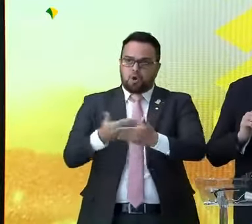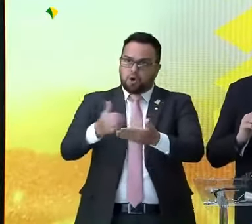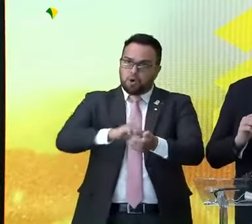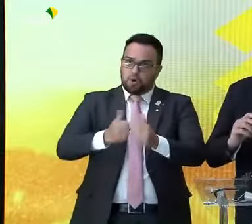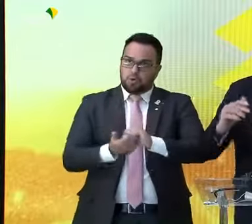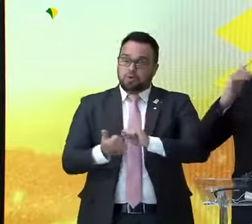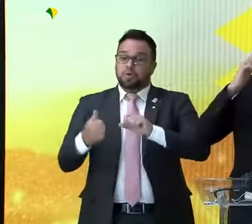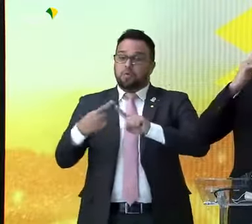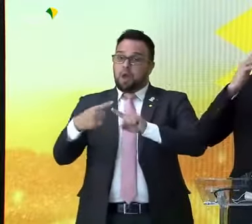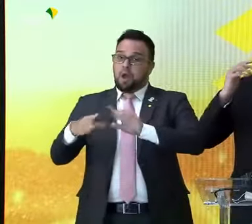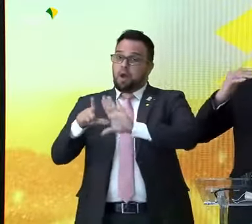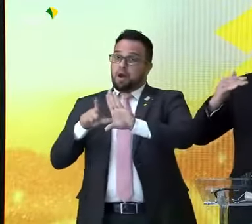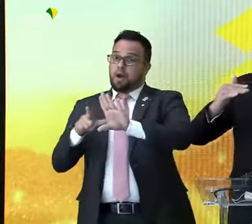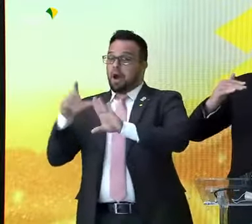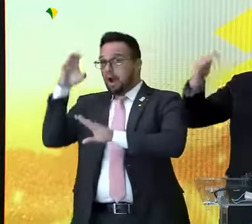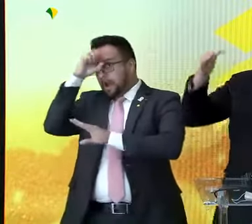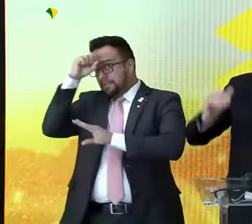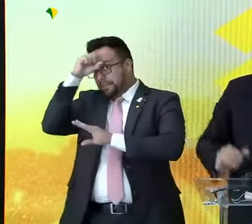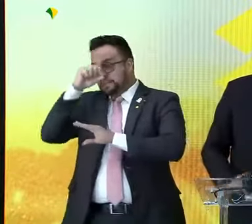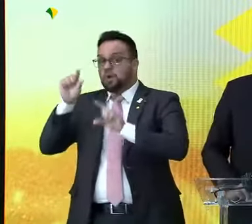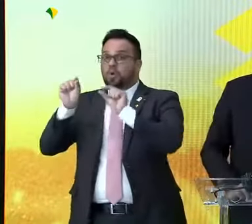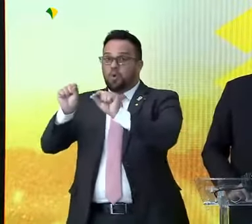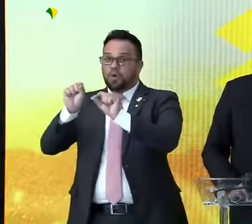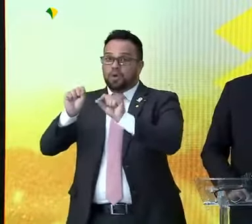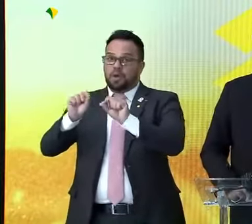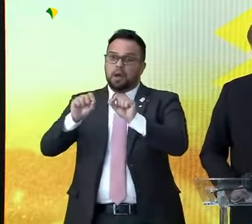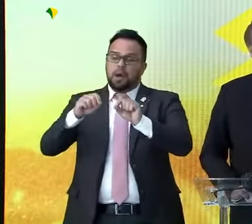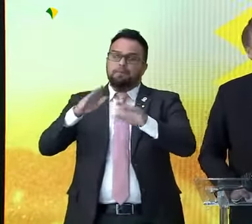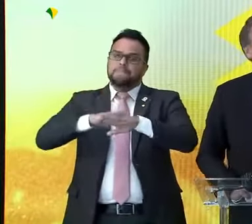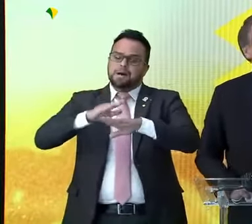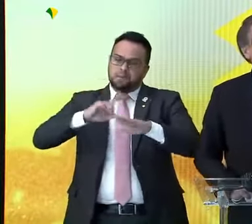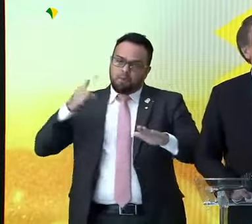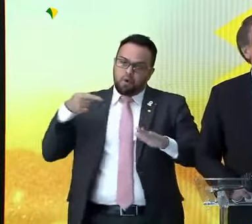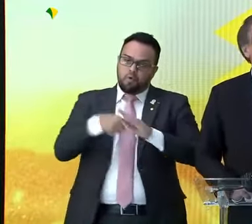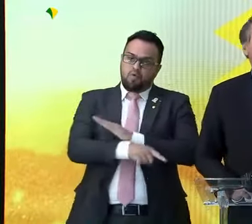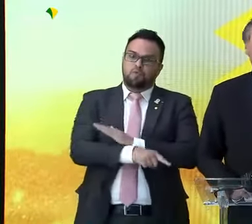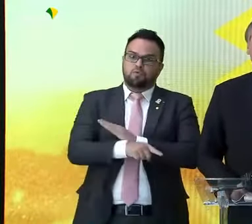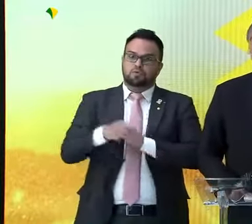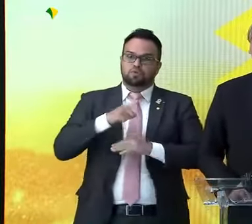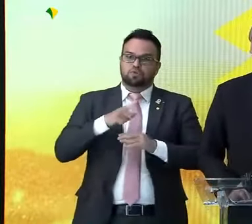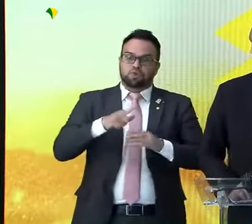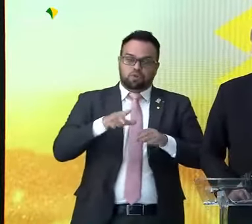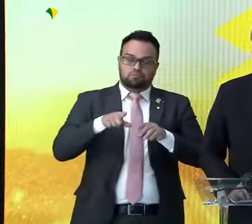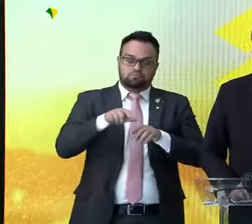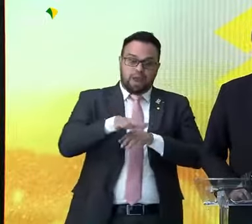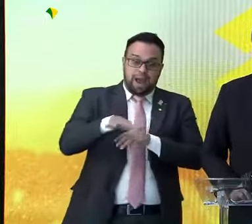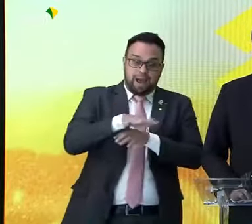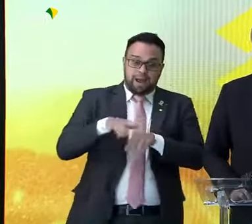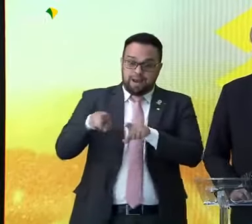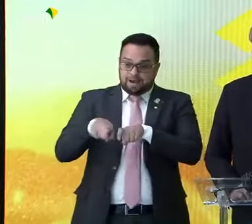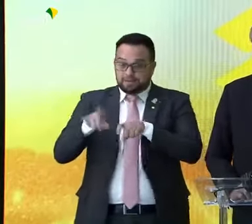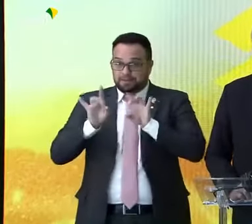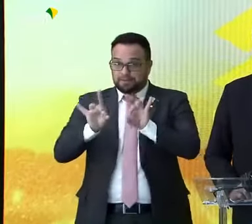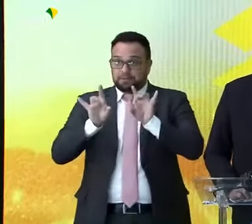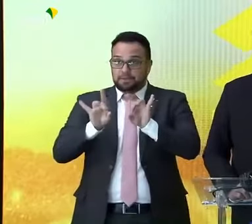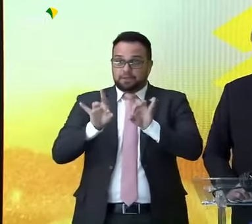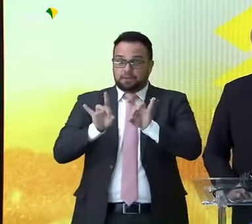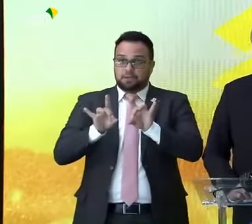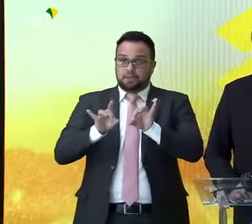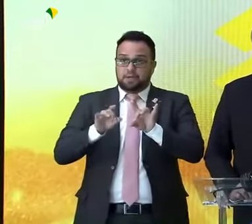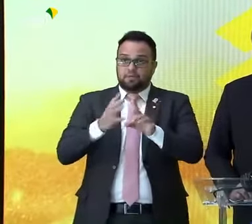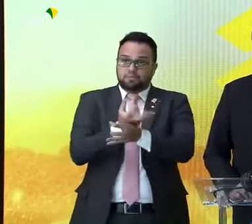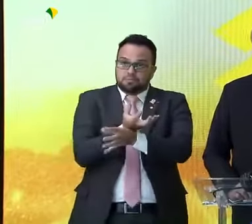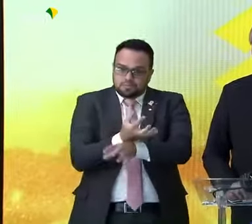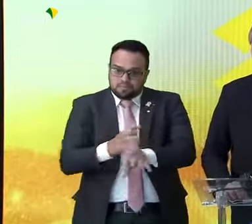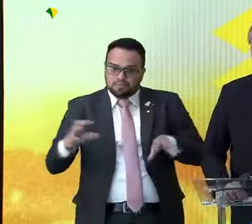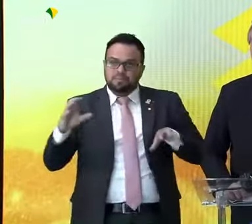o seu aprendizado lá de aprofundando a nossa fronteira agrícola e especial no nosso